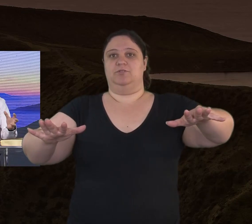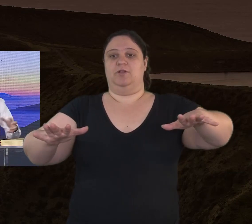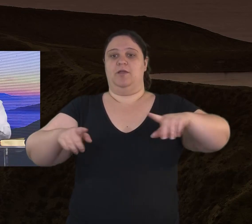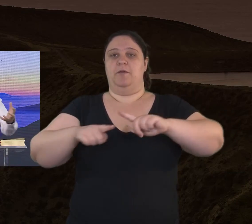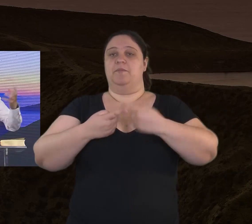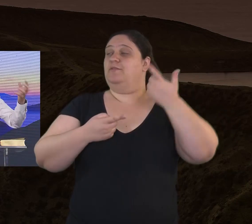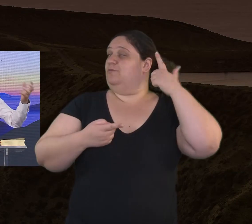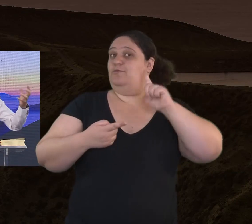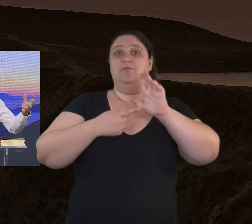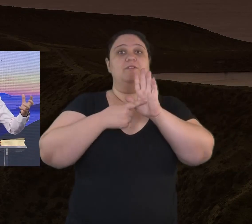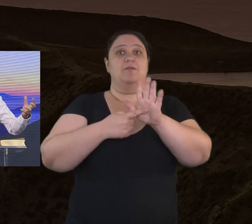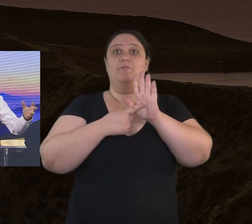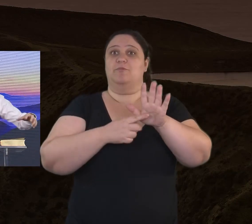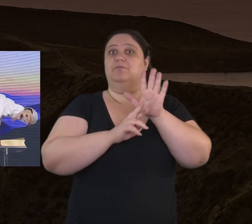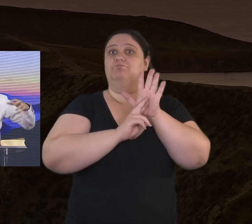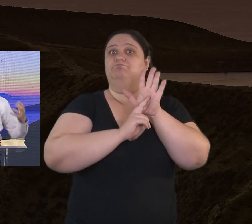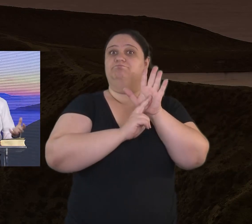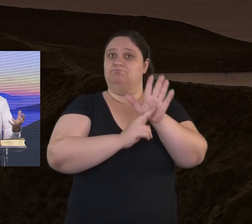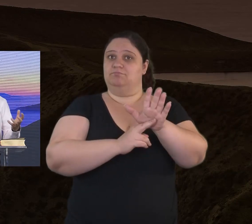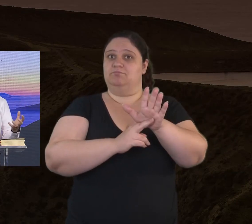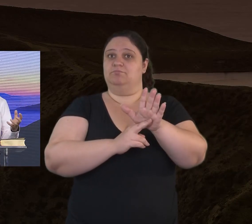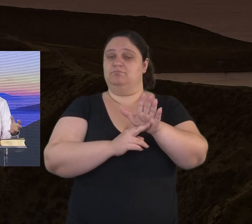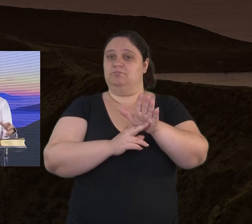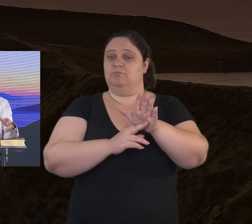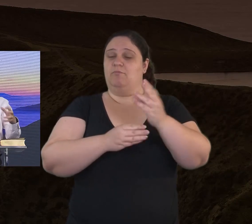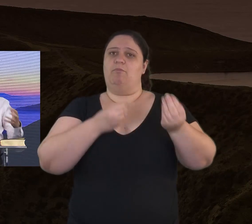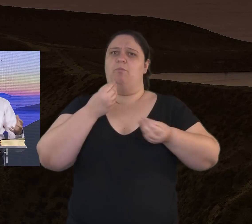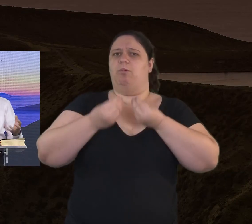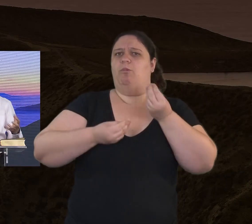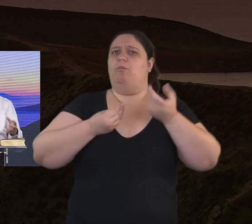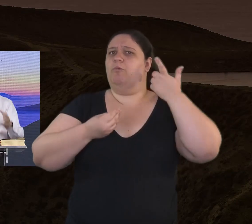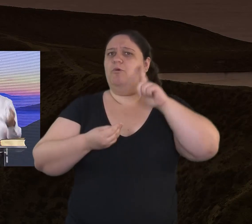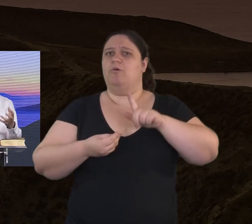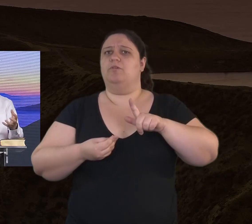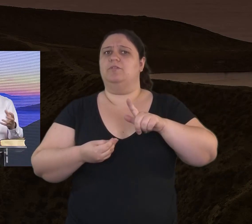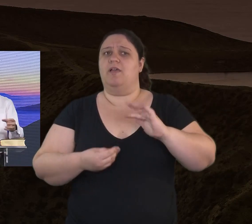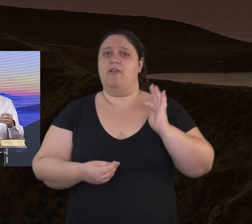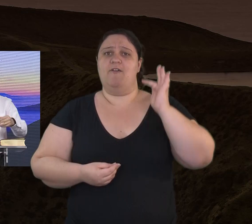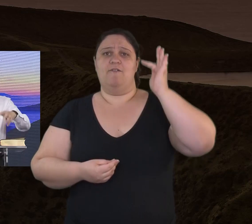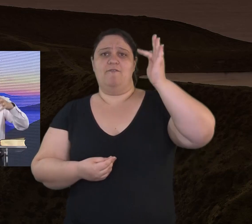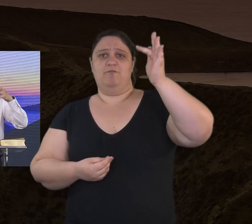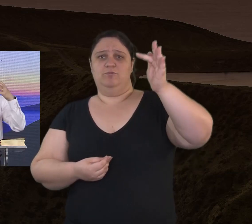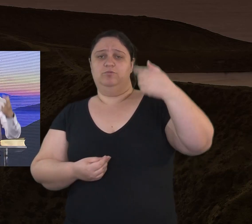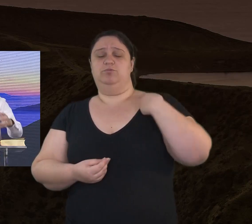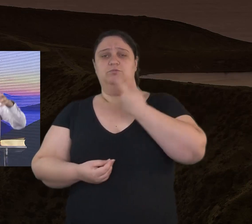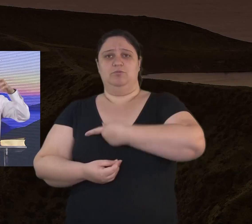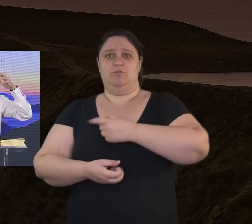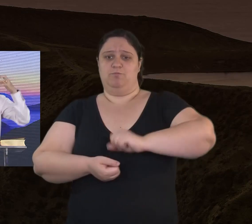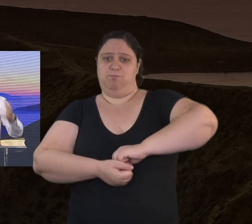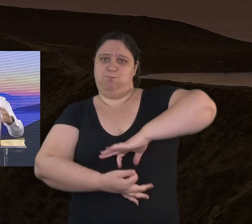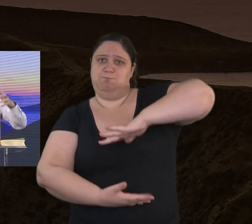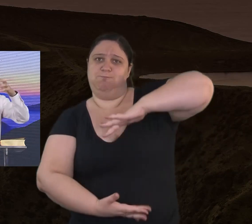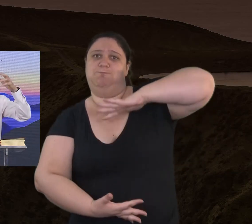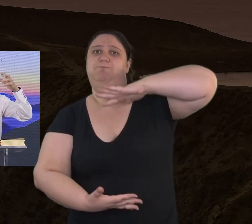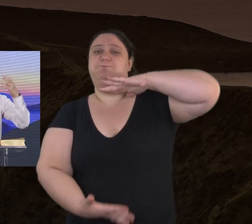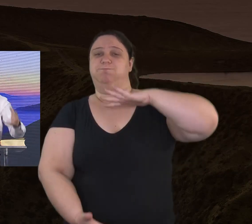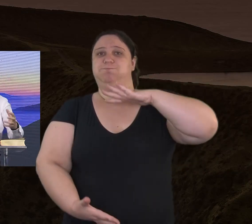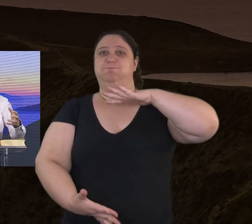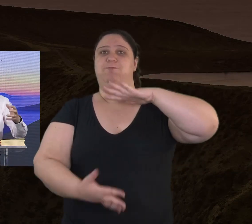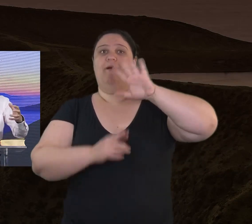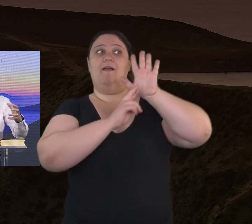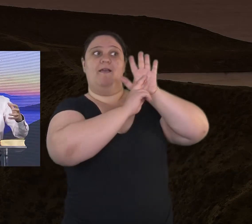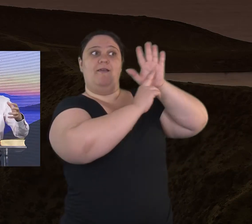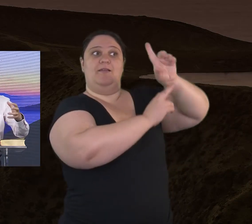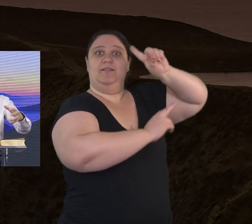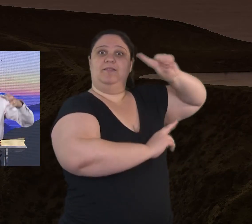consegue mostrar a plenitude. E a plenitude, irmãos, Ele vai conseguir mostrar o dia que Ele nos encher de sua vida, de sua